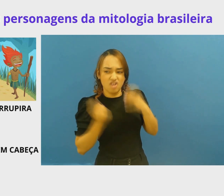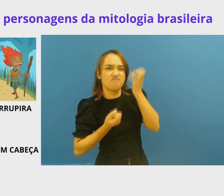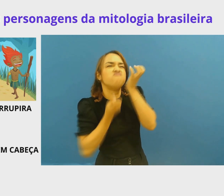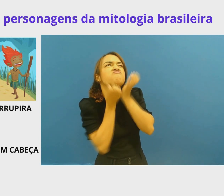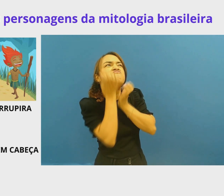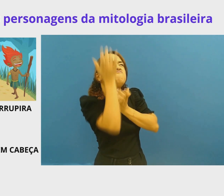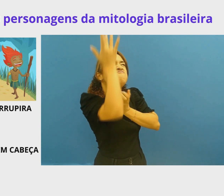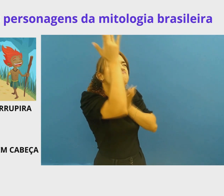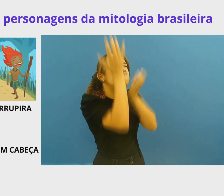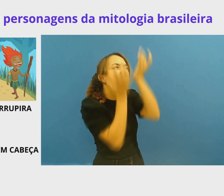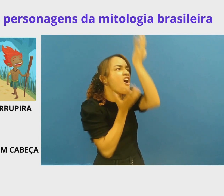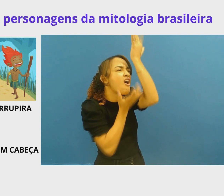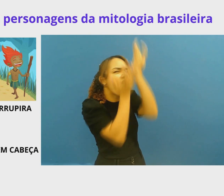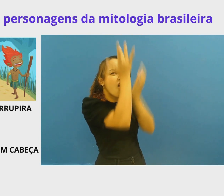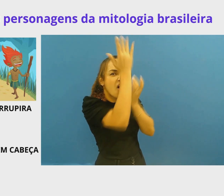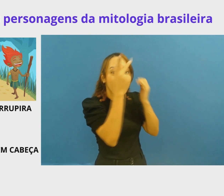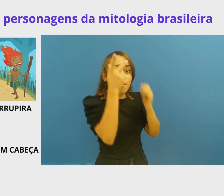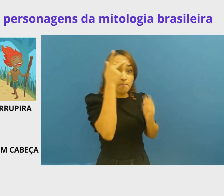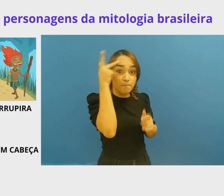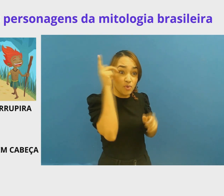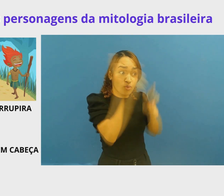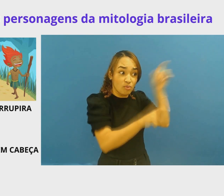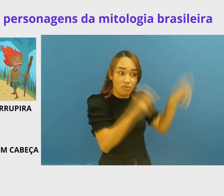e mais fogo.